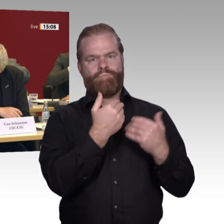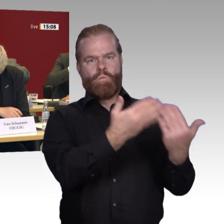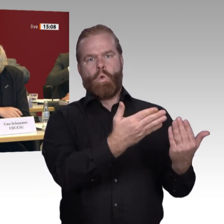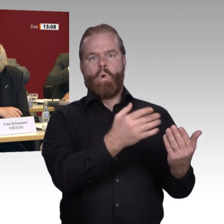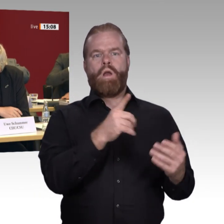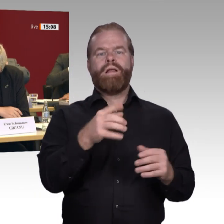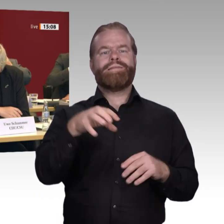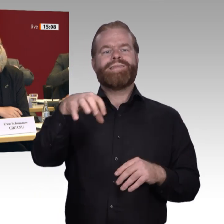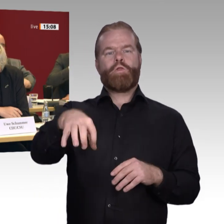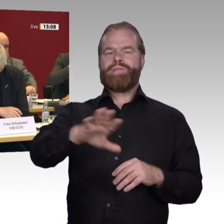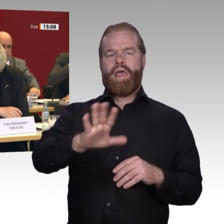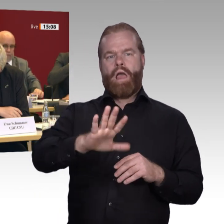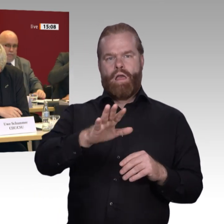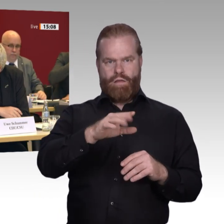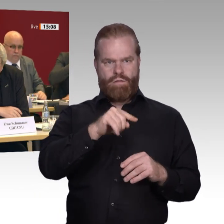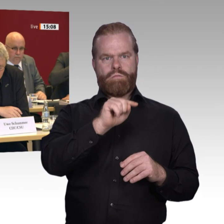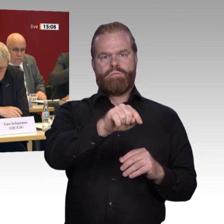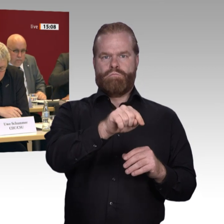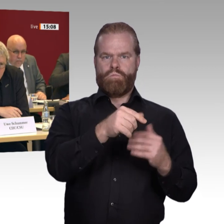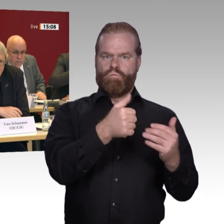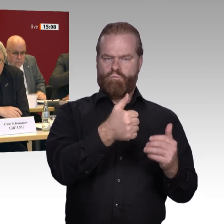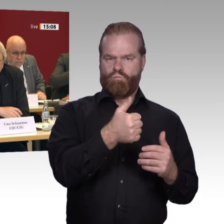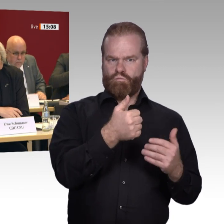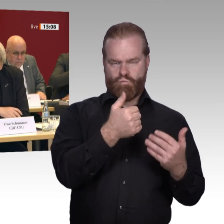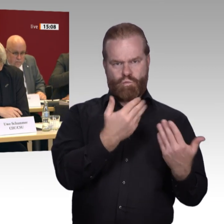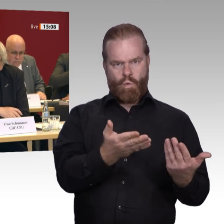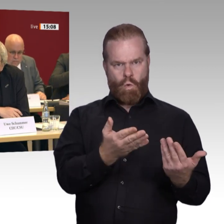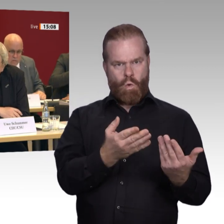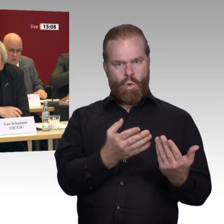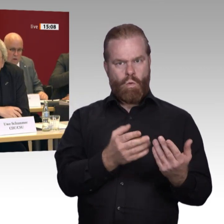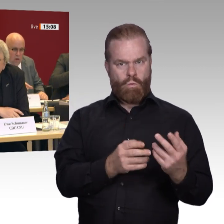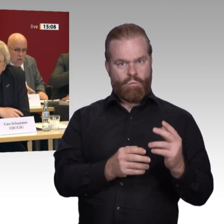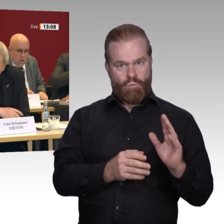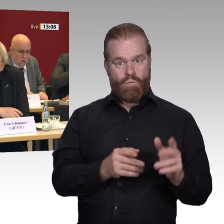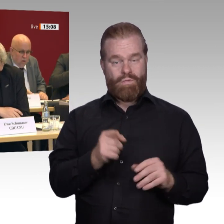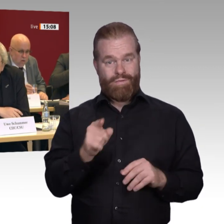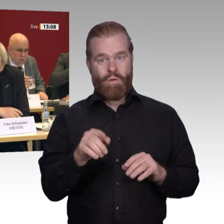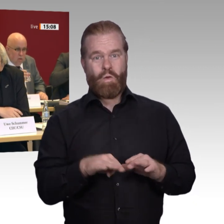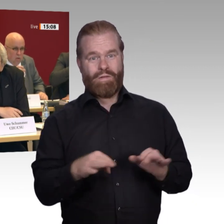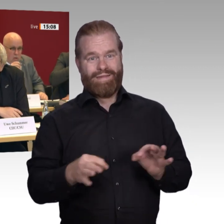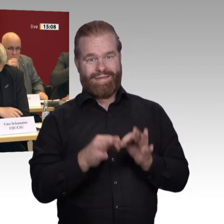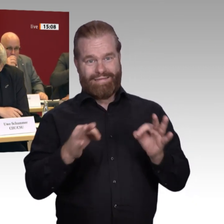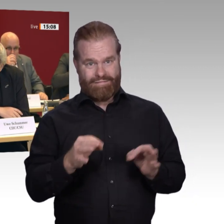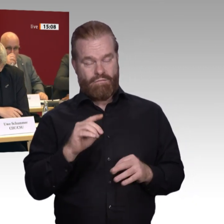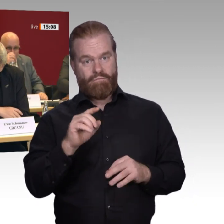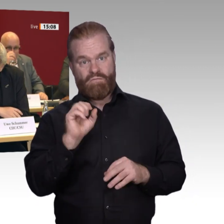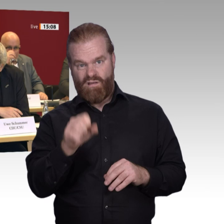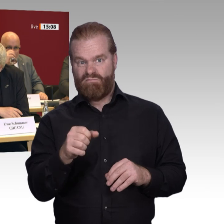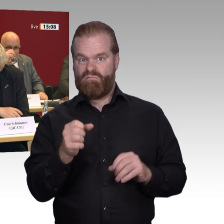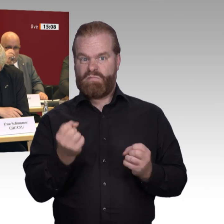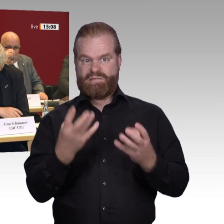Grundsatz gefährdet werden, also ambulant vor stationär. Und es gibt natürlich auch Menschen, die sagen,